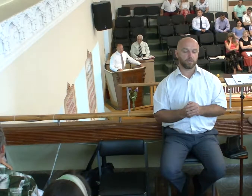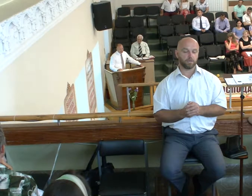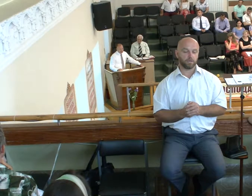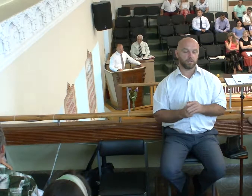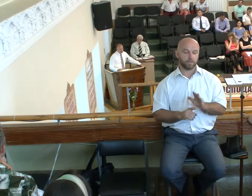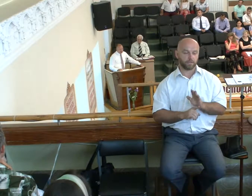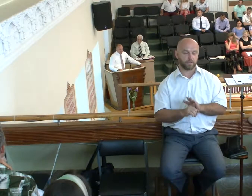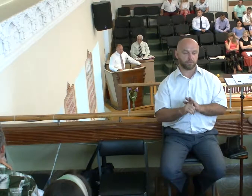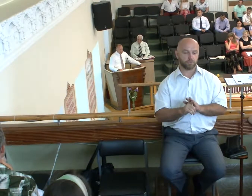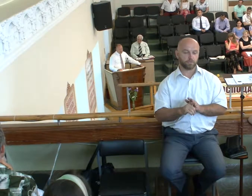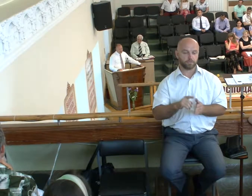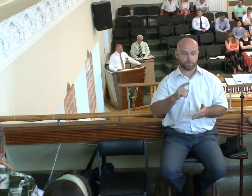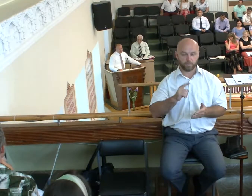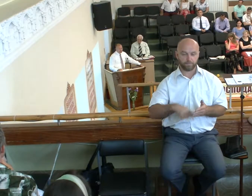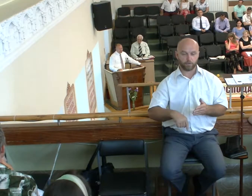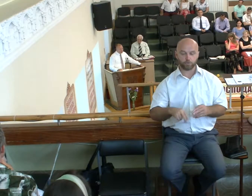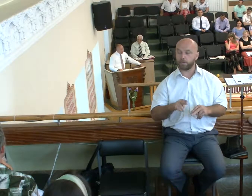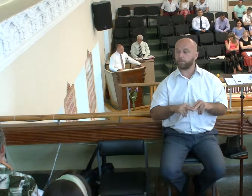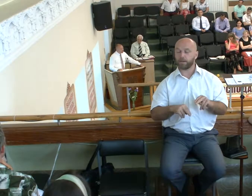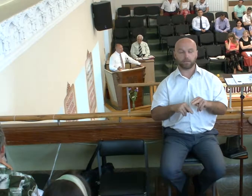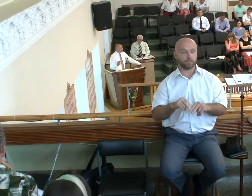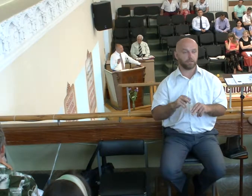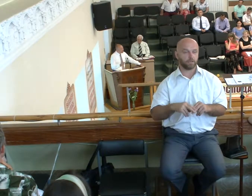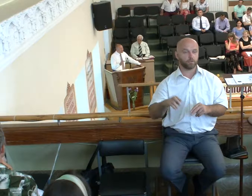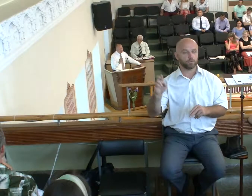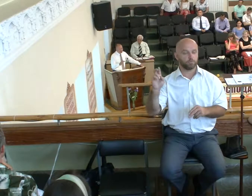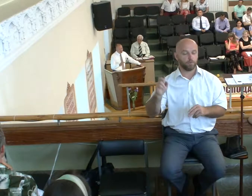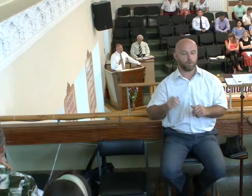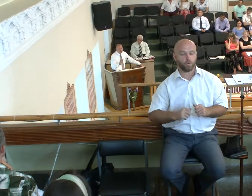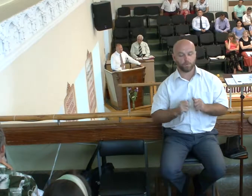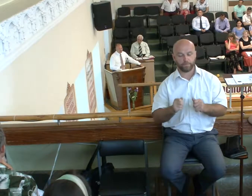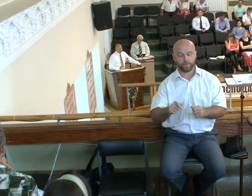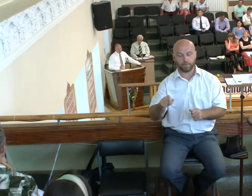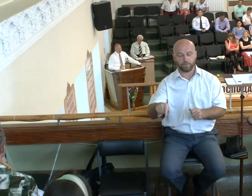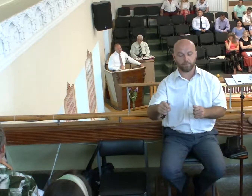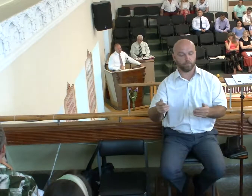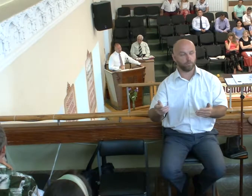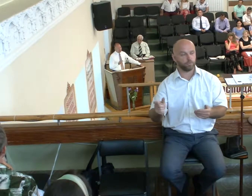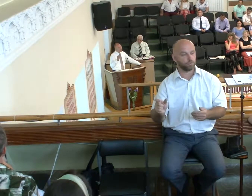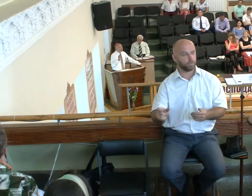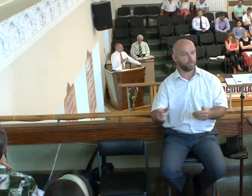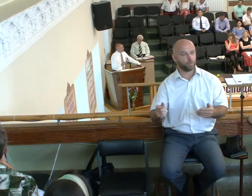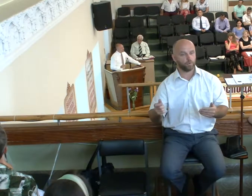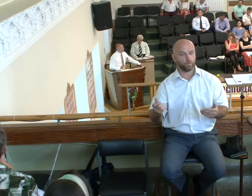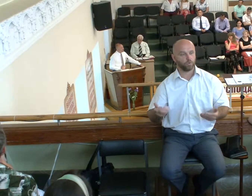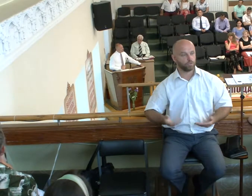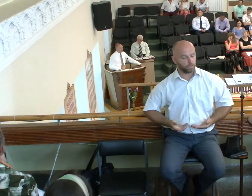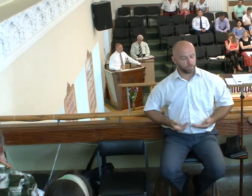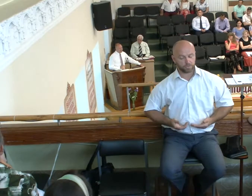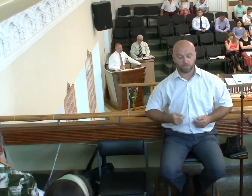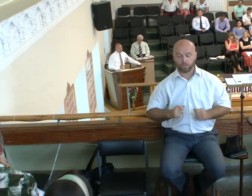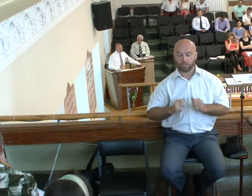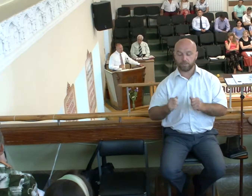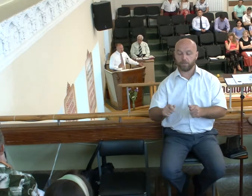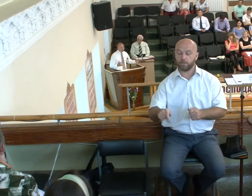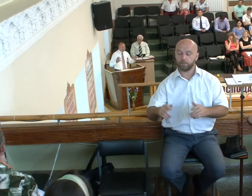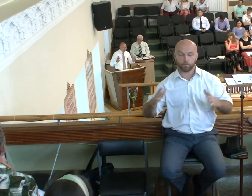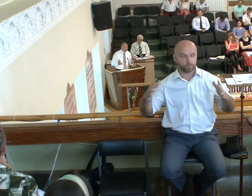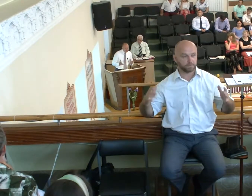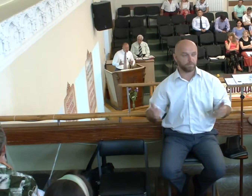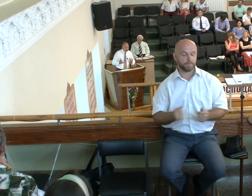началась моя христианская практика. Бог дал этому человеку жизнь, Бог дал ему спасение.